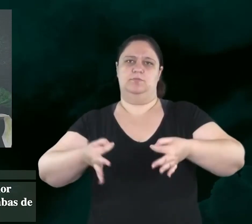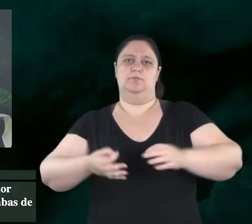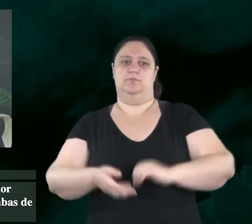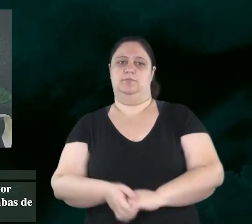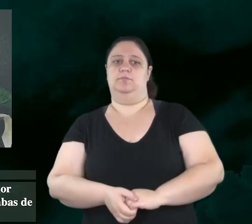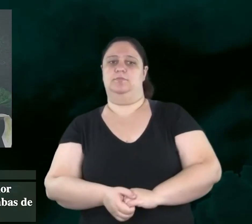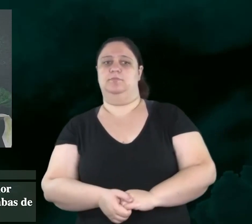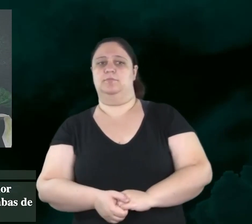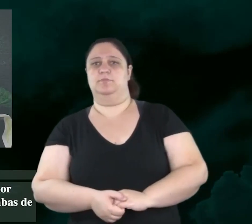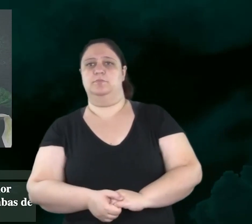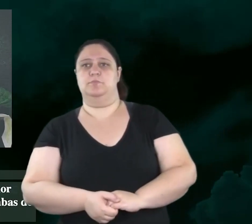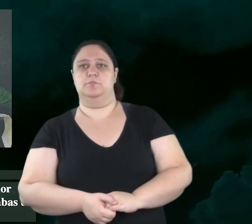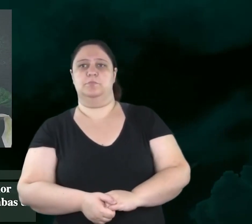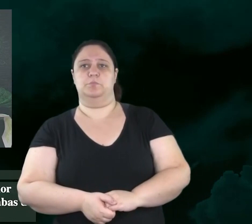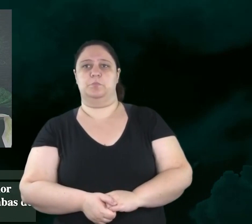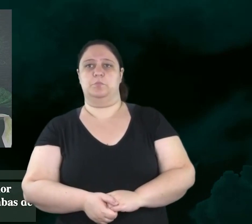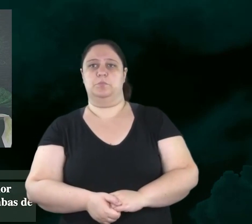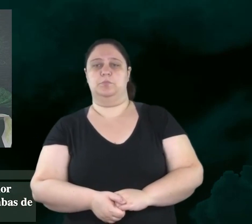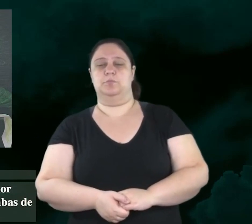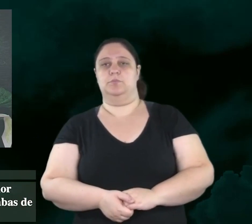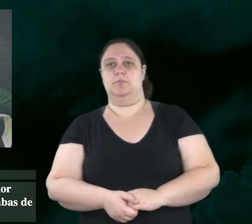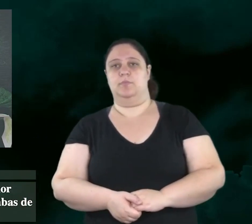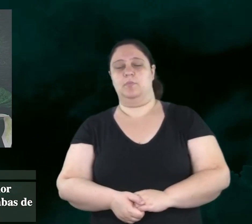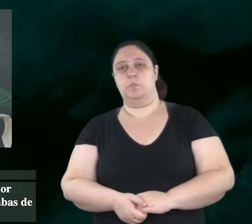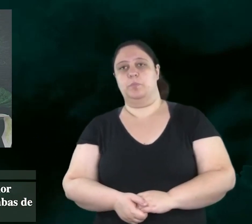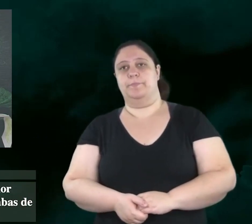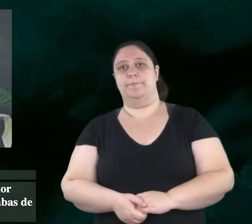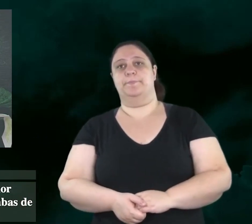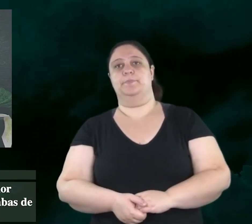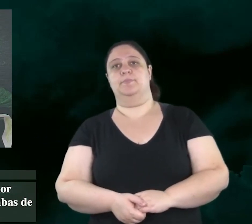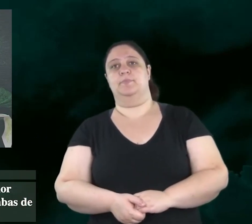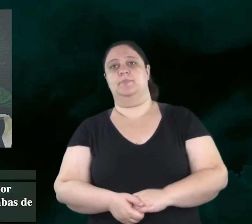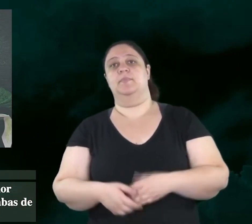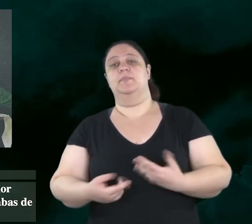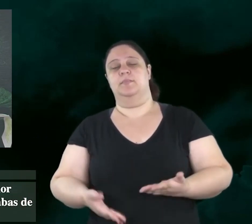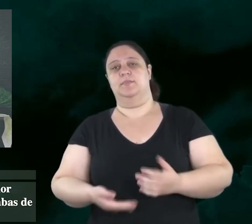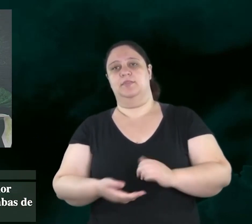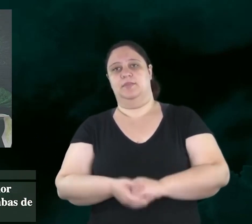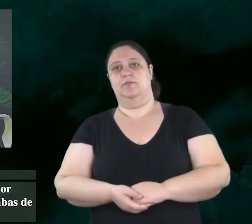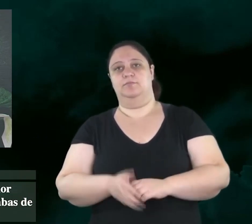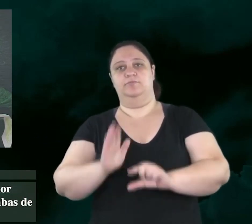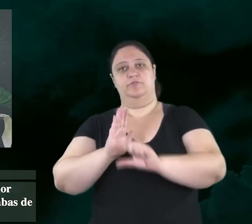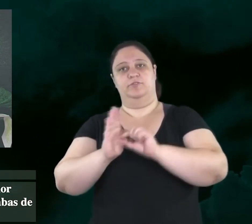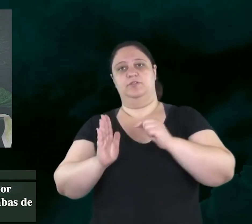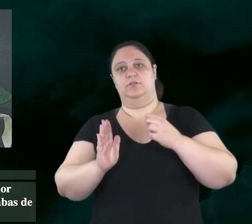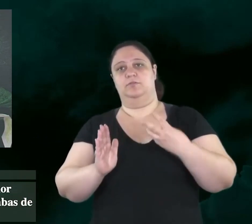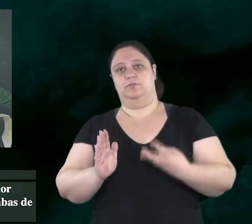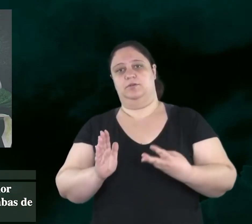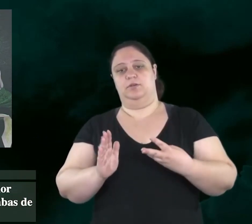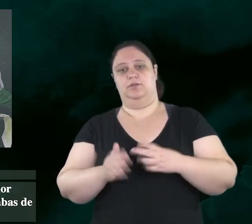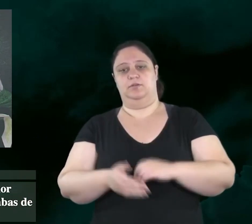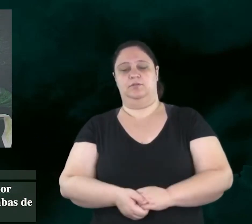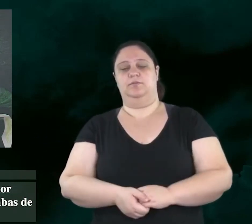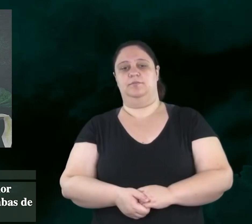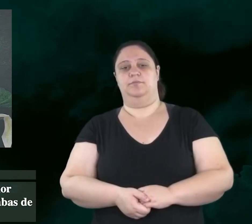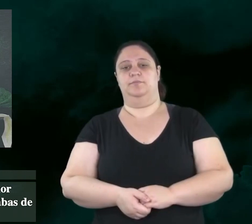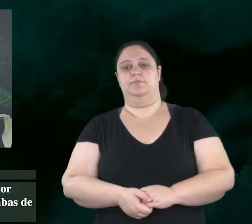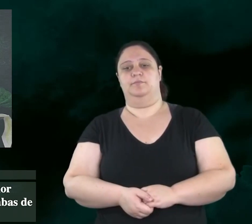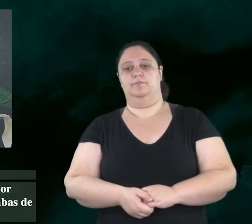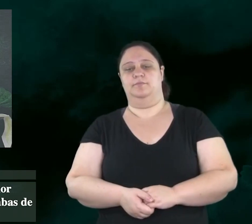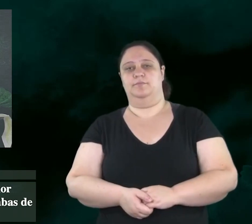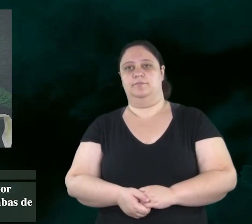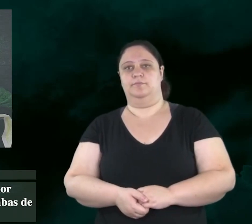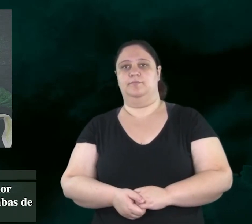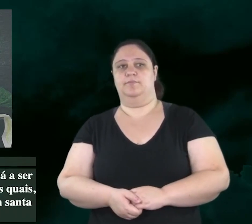Bom, eu não tenho tempo, quem sabe um dia eu falo sobre isso, mas vou direto lá para o versículo 13. Mas se ainda ficar